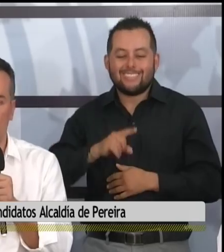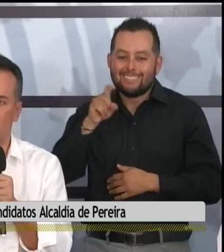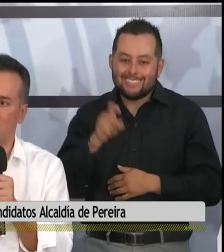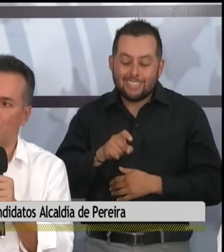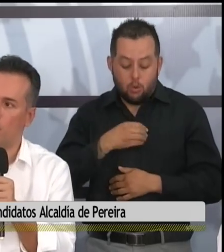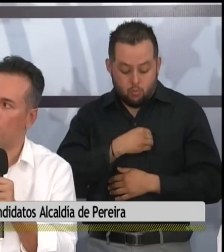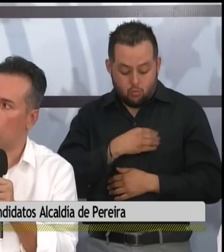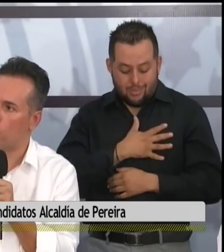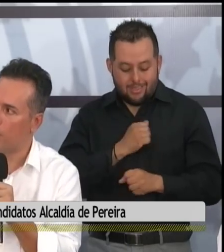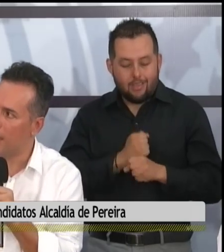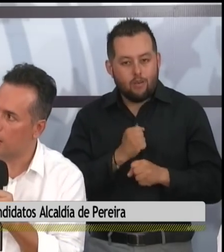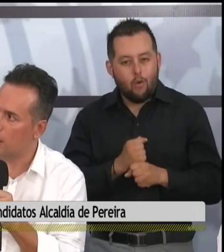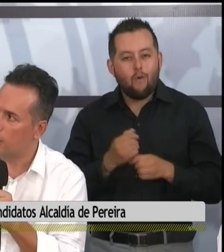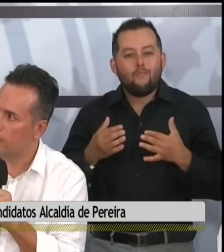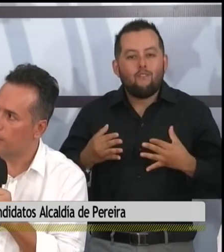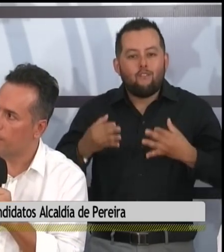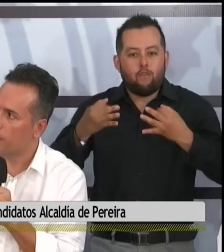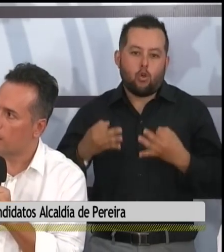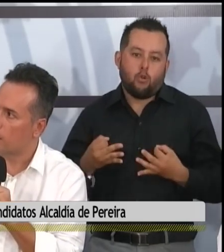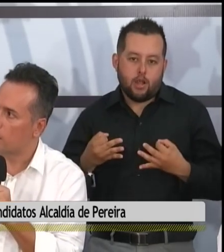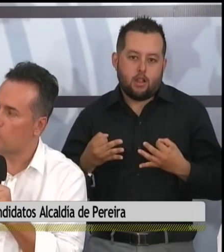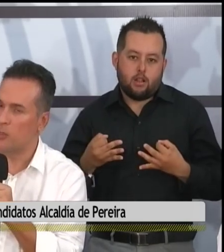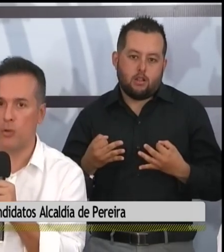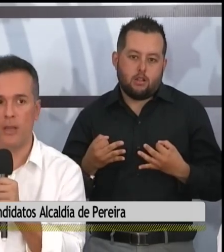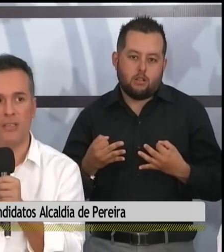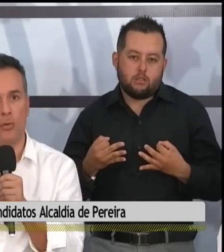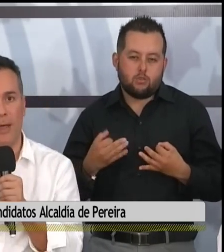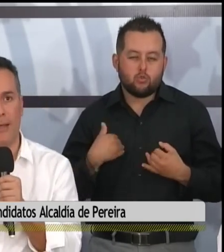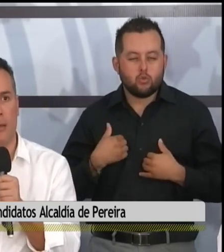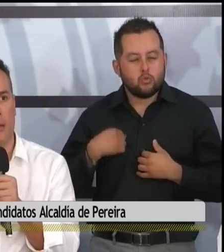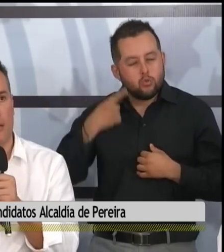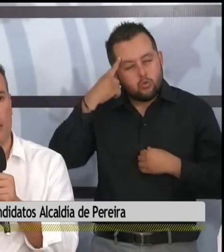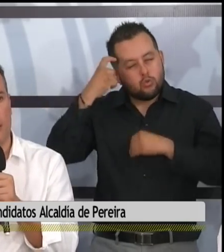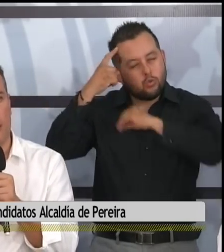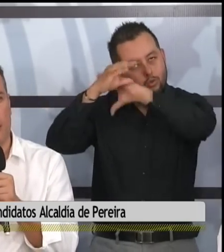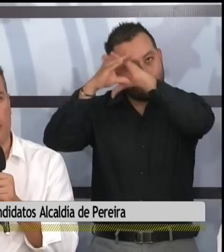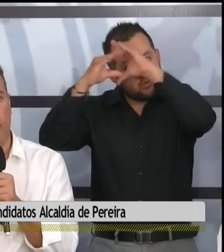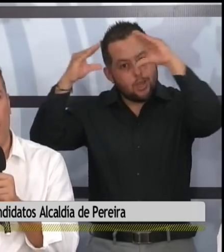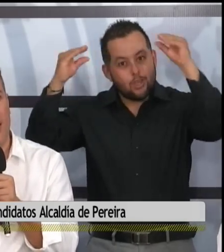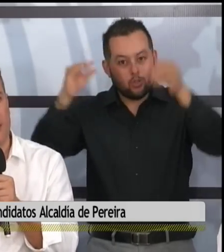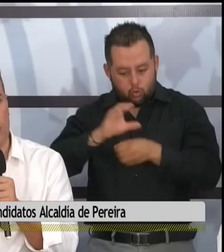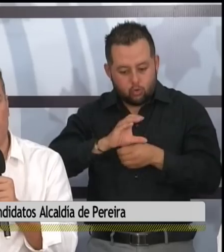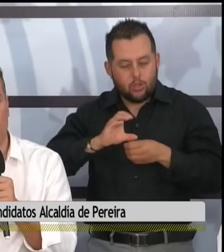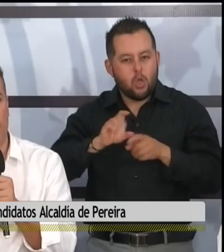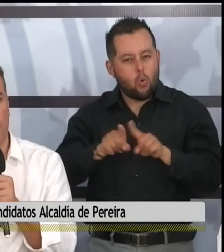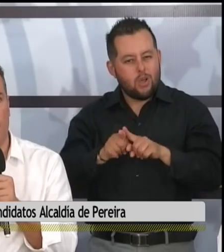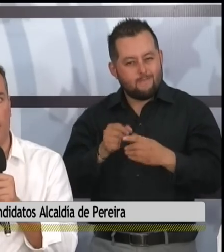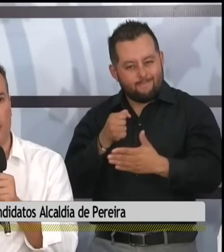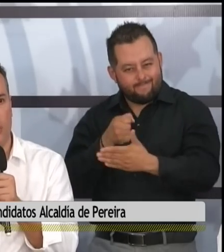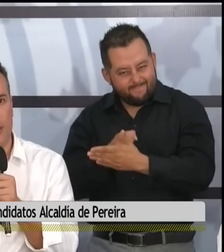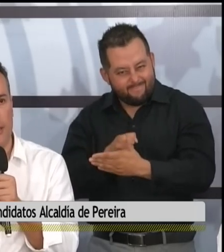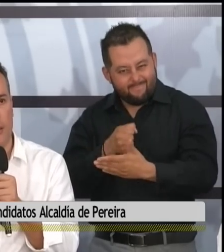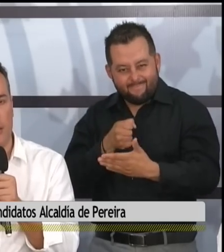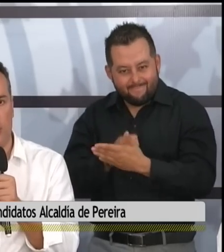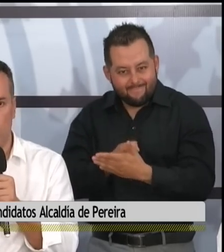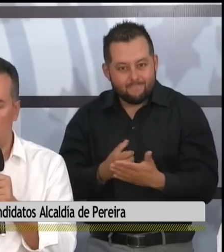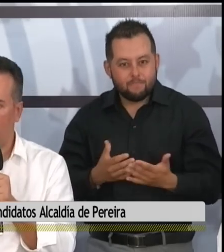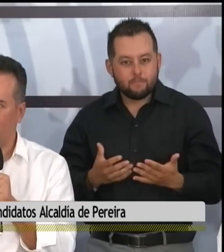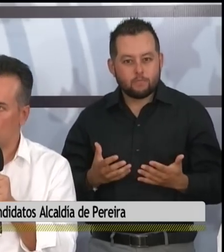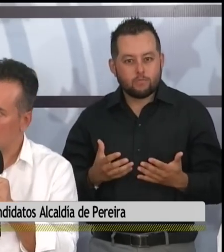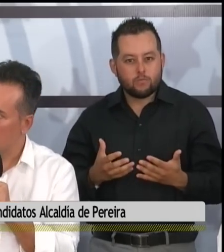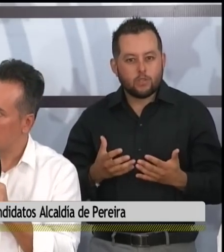empleo que se ofrezca sea un empleo formal. Yo me sueño una ciudad pujante, una ciudad donde